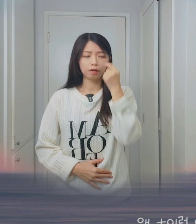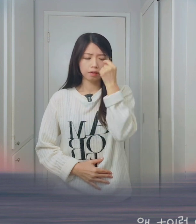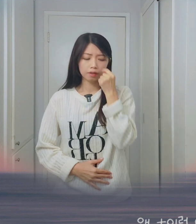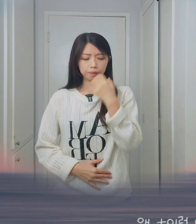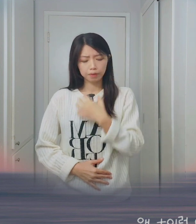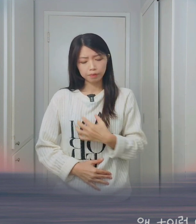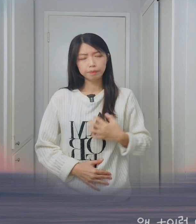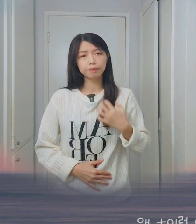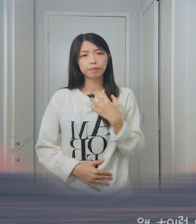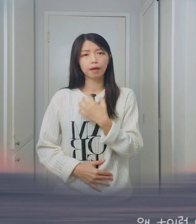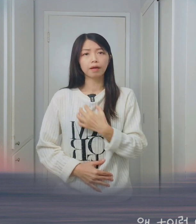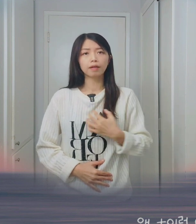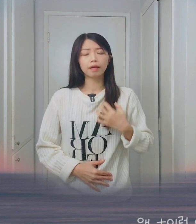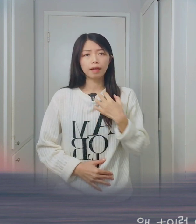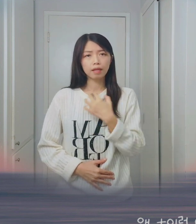돼요. 슬픔,